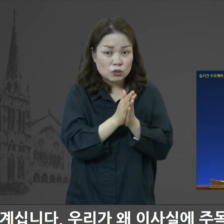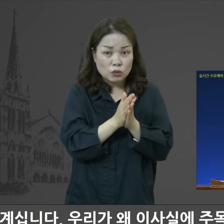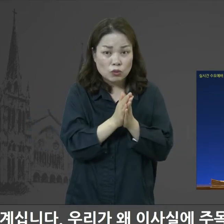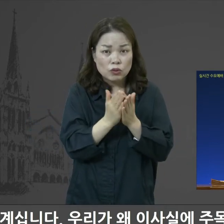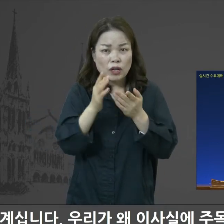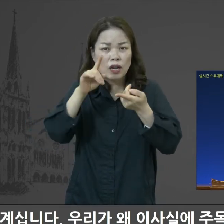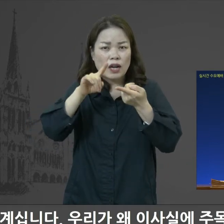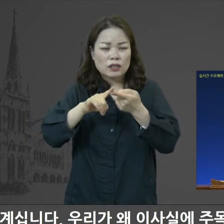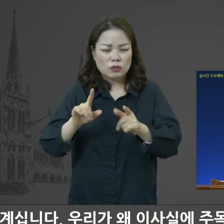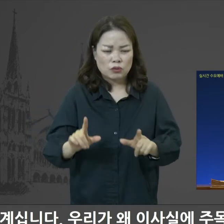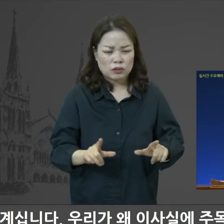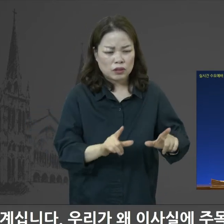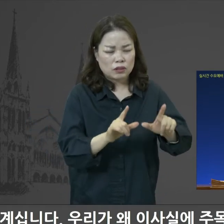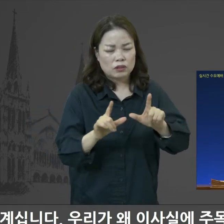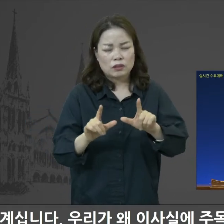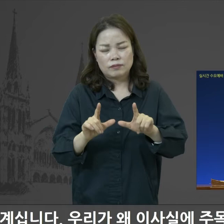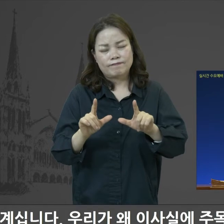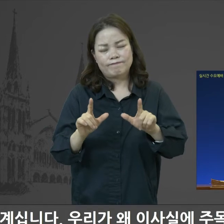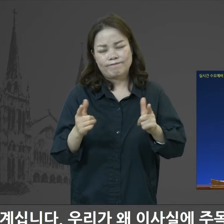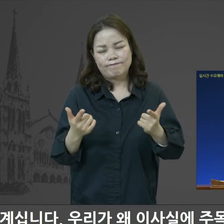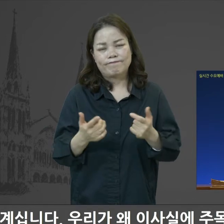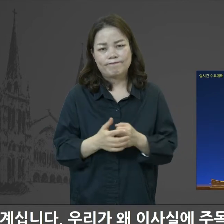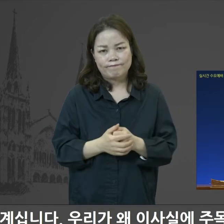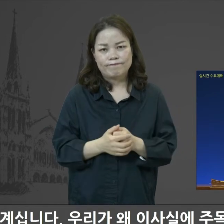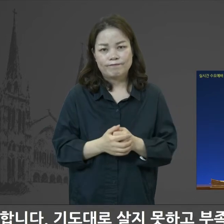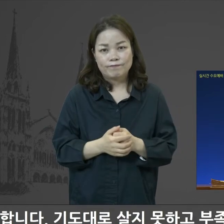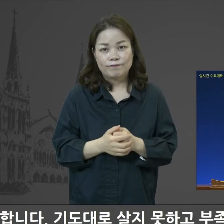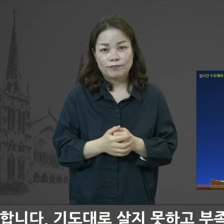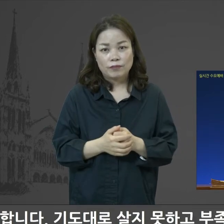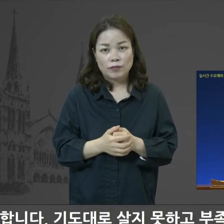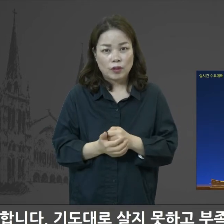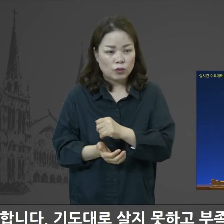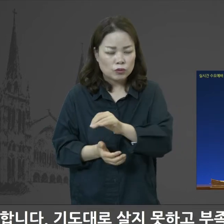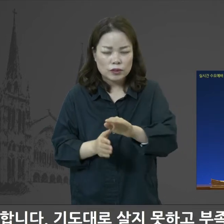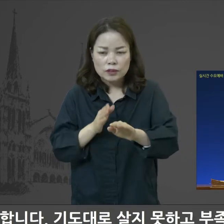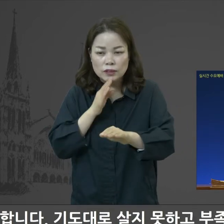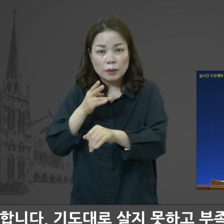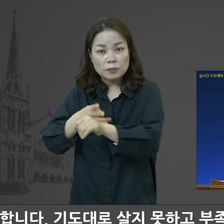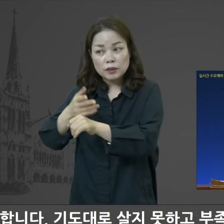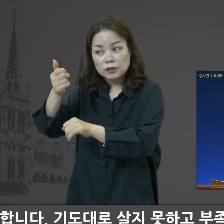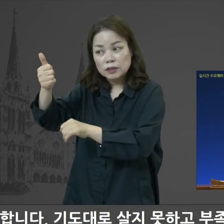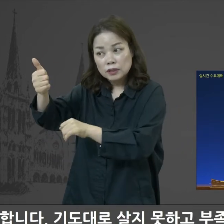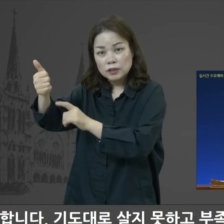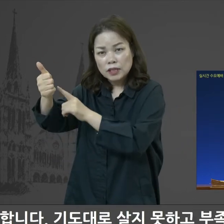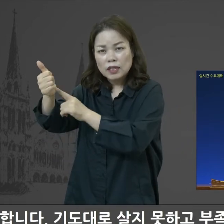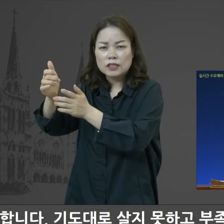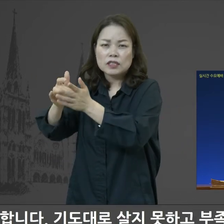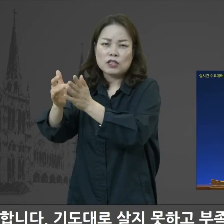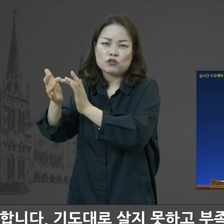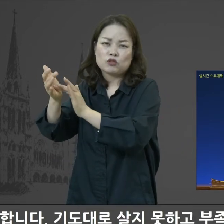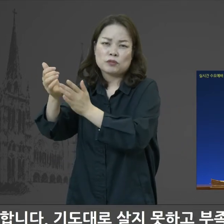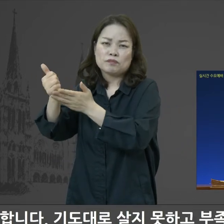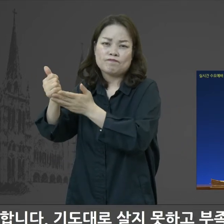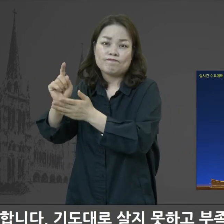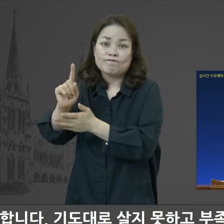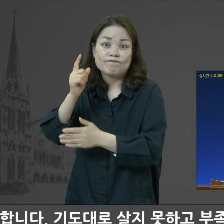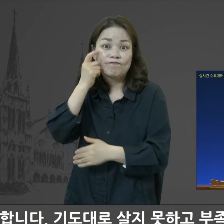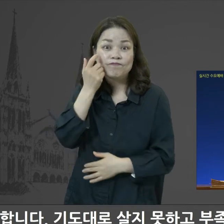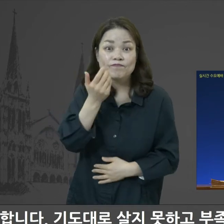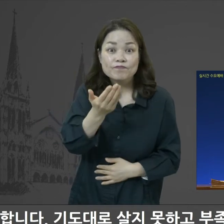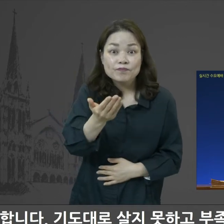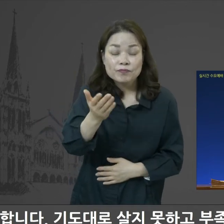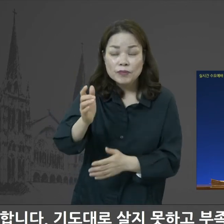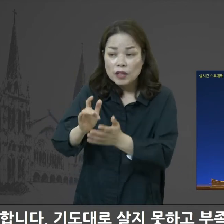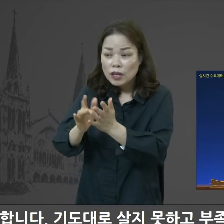대로 살지 않습니다. 그런데 우리의 참 스승이신 예수님은 어떠십니까?